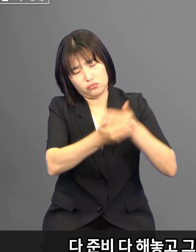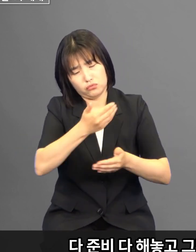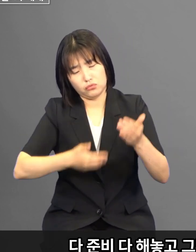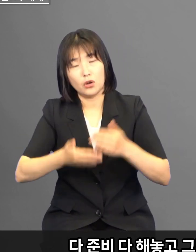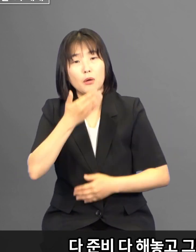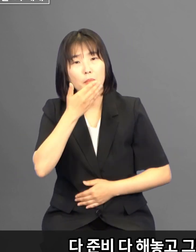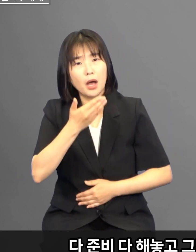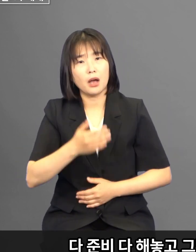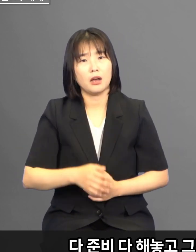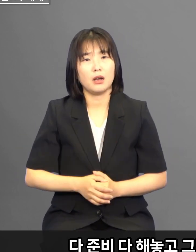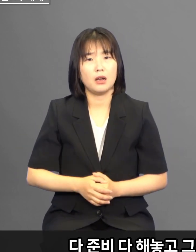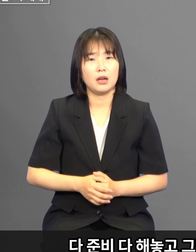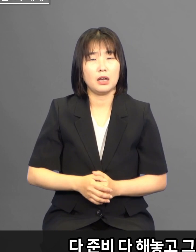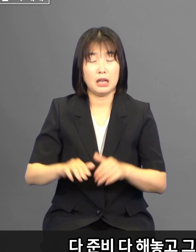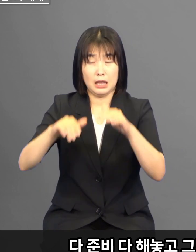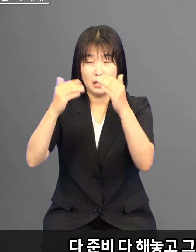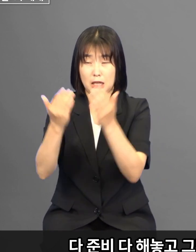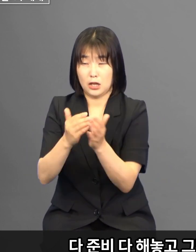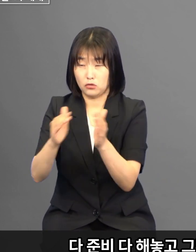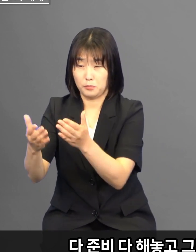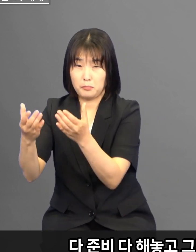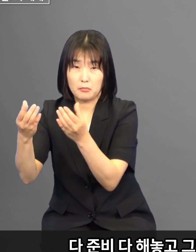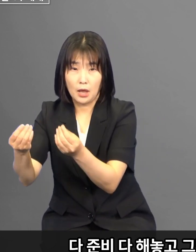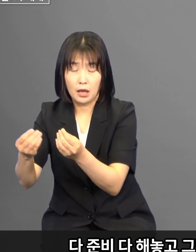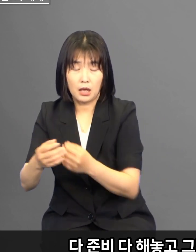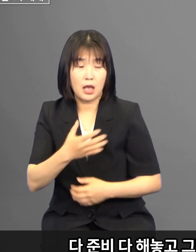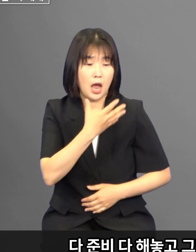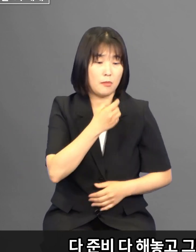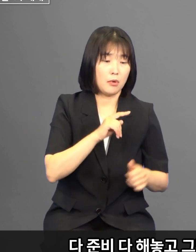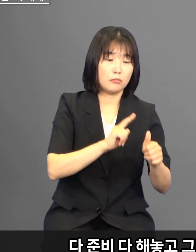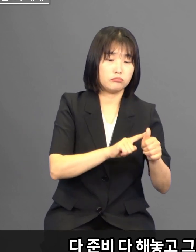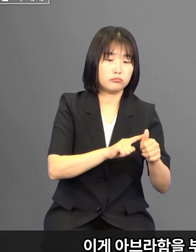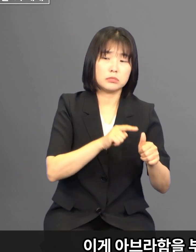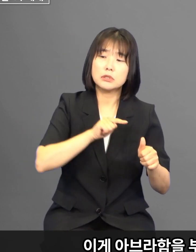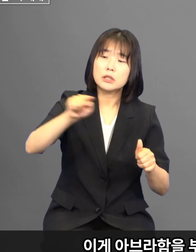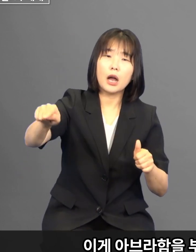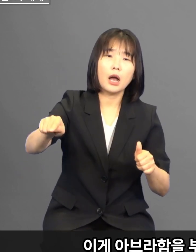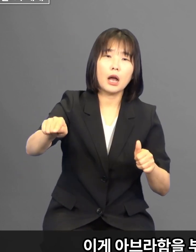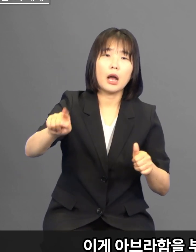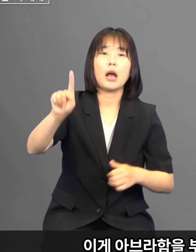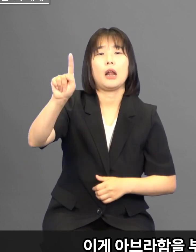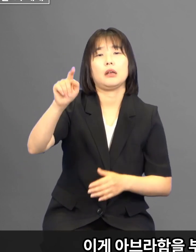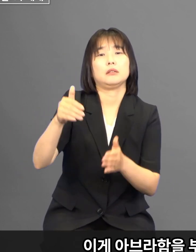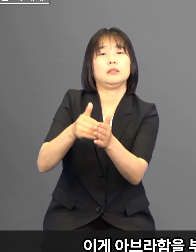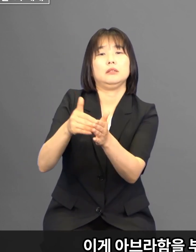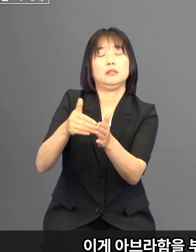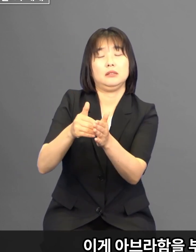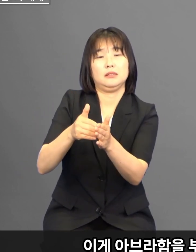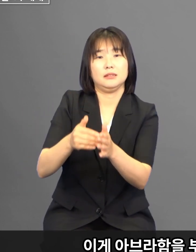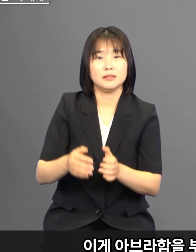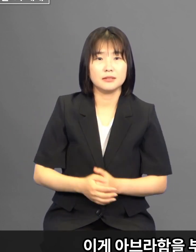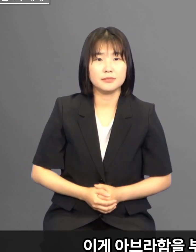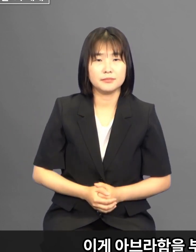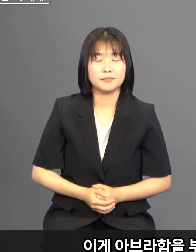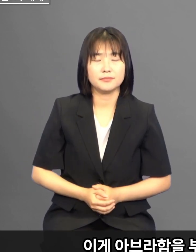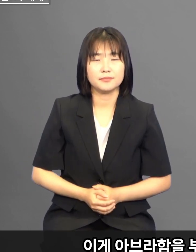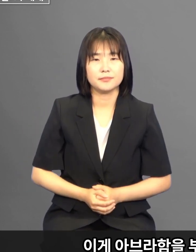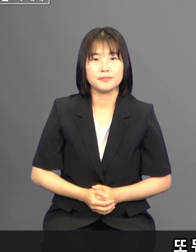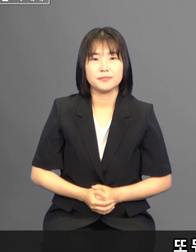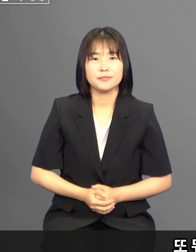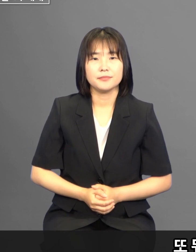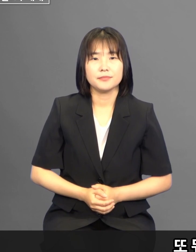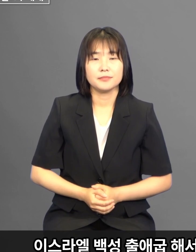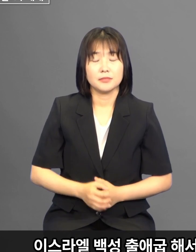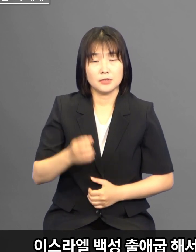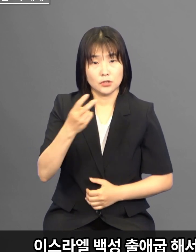다 준비 다 해놓고 그냥 아브라함은 가기만 하면 돼. 이게 아브라함을 부르신 하나님의 역사였잖아요.